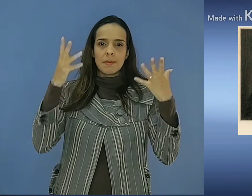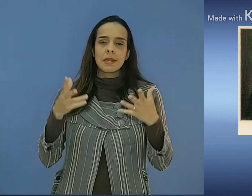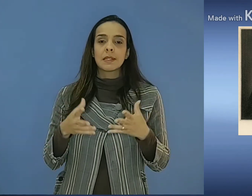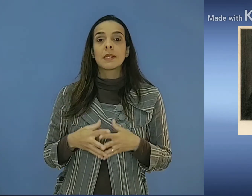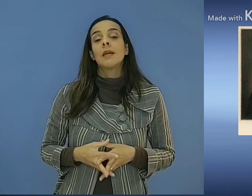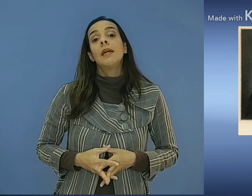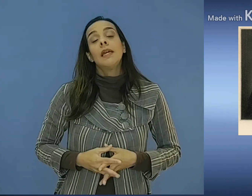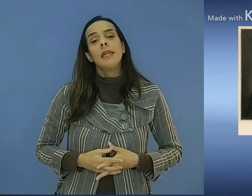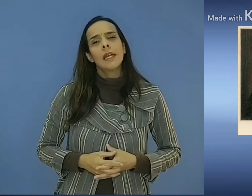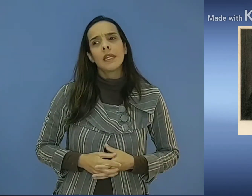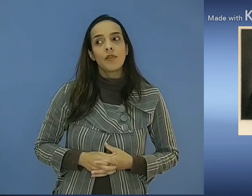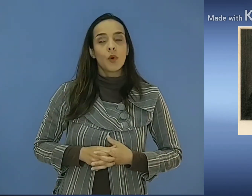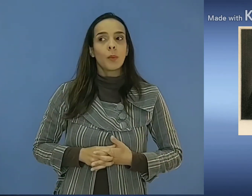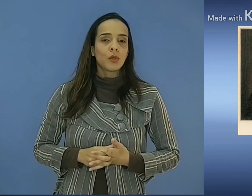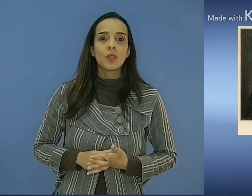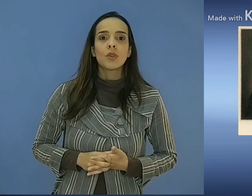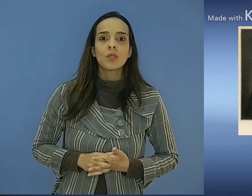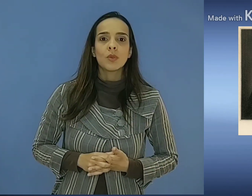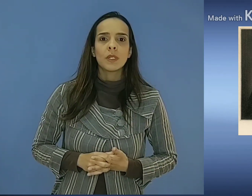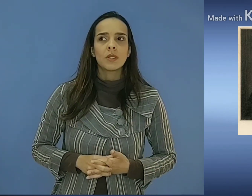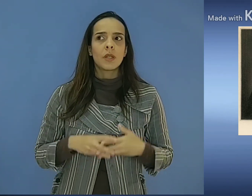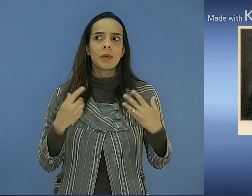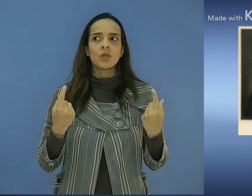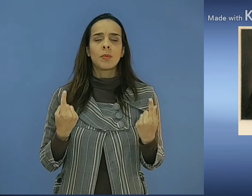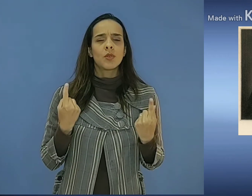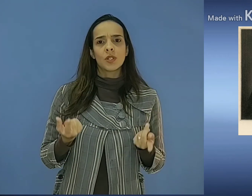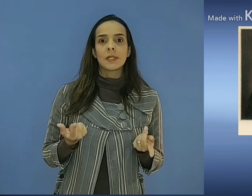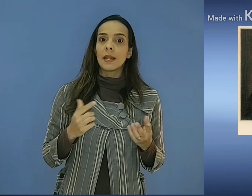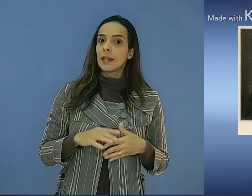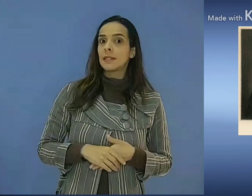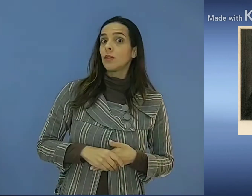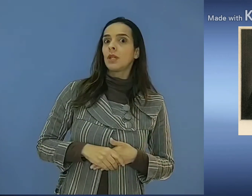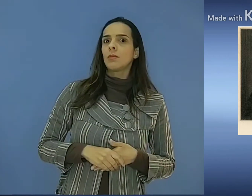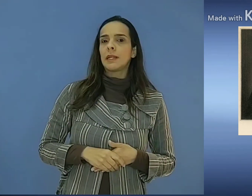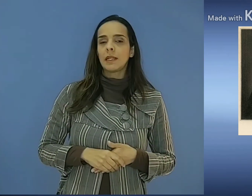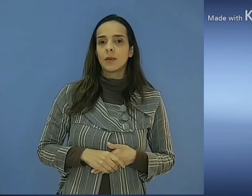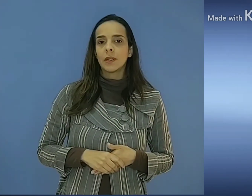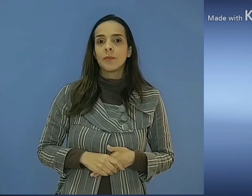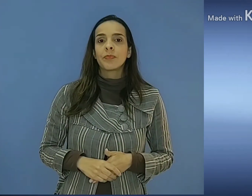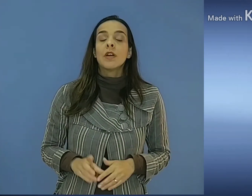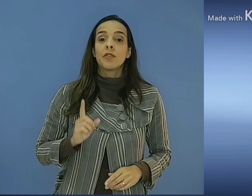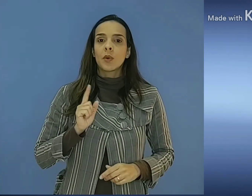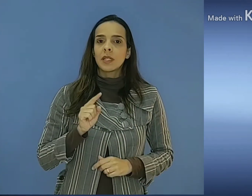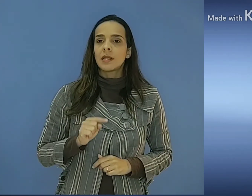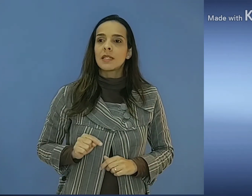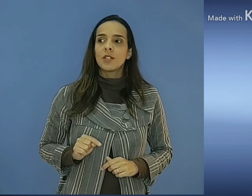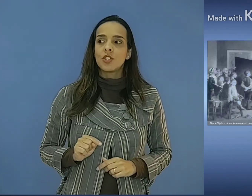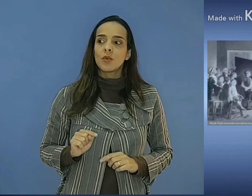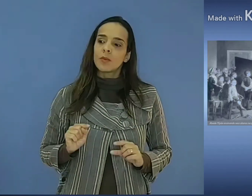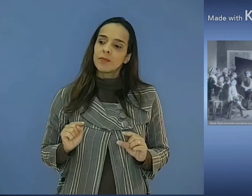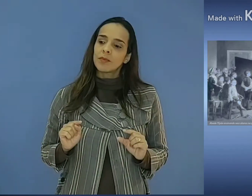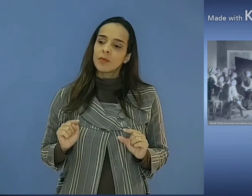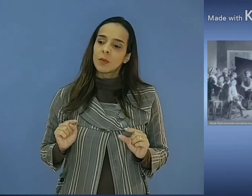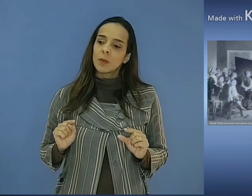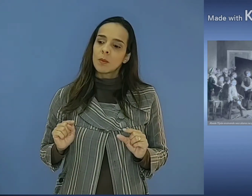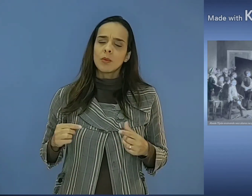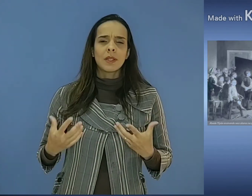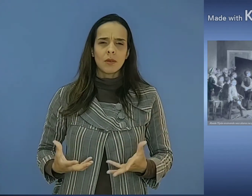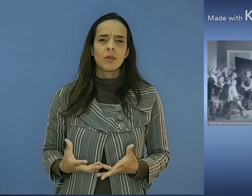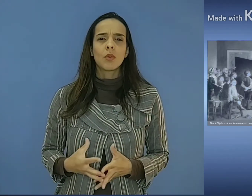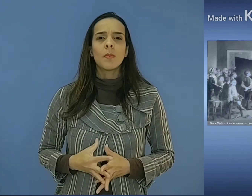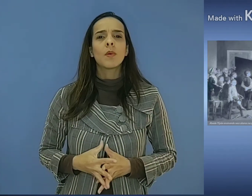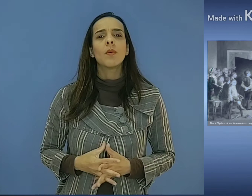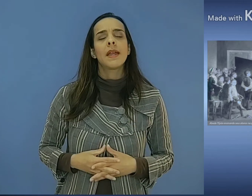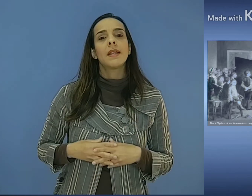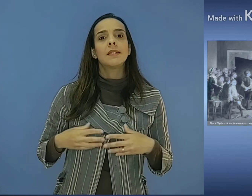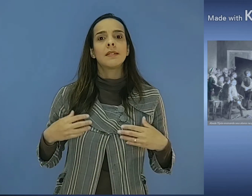gestos, mímicas. E aí ele ficou muito curioso com isso. Ele pensou, poxa, será que eles não têm uma língua? Foi quando ele decidiu